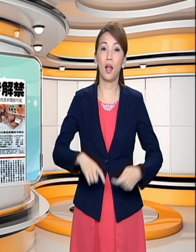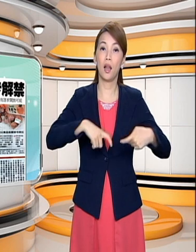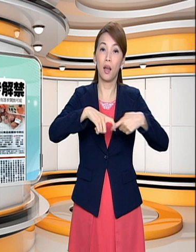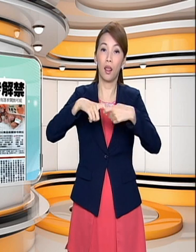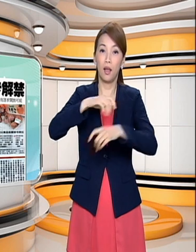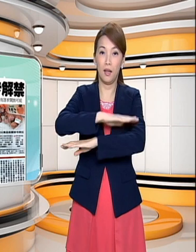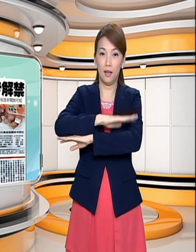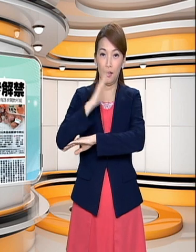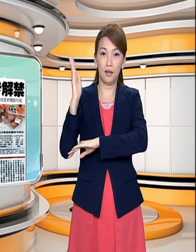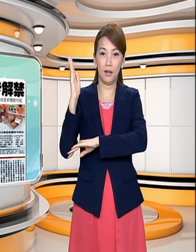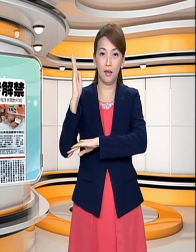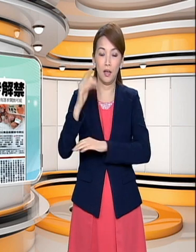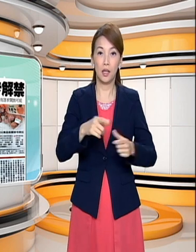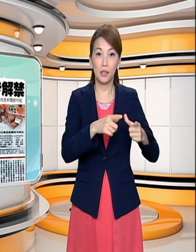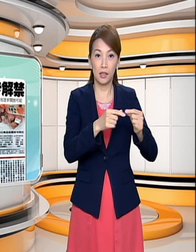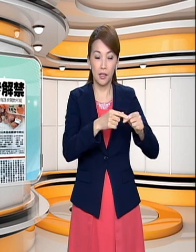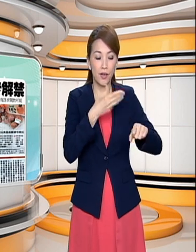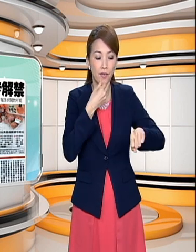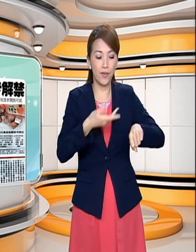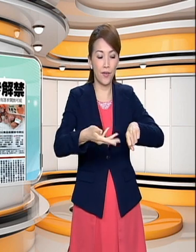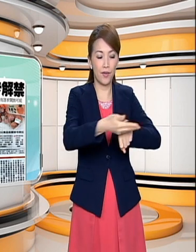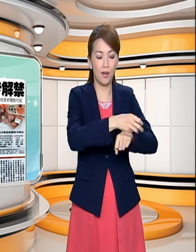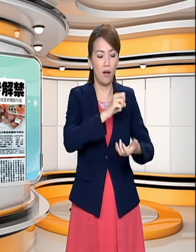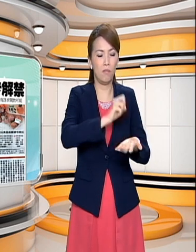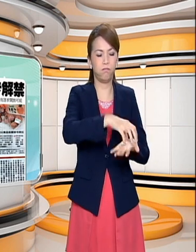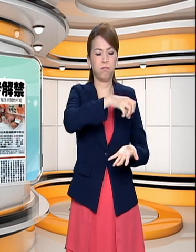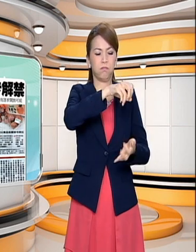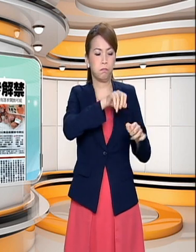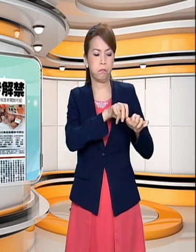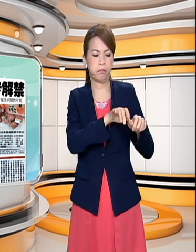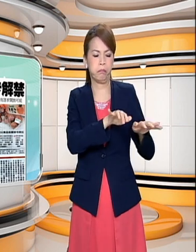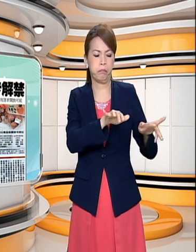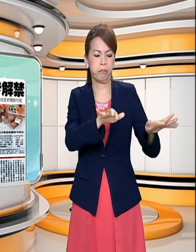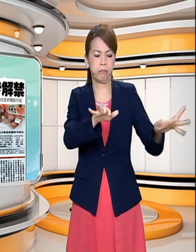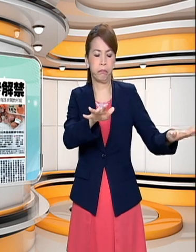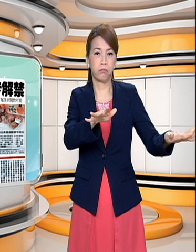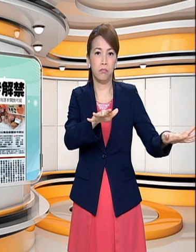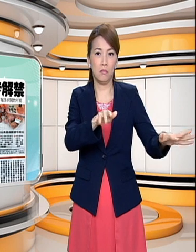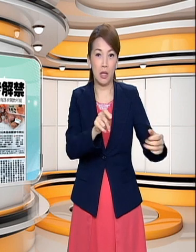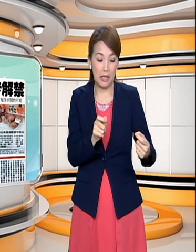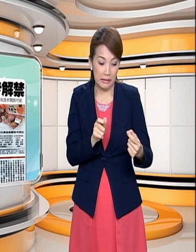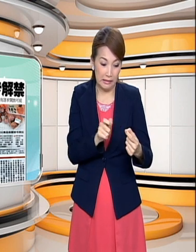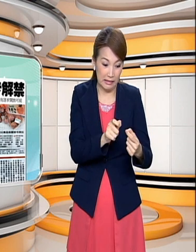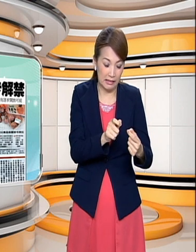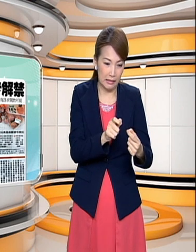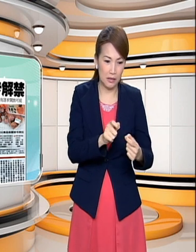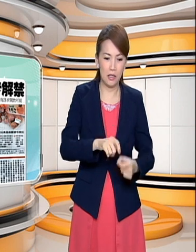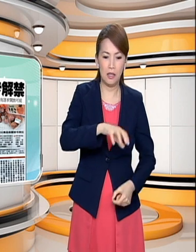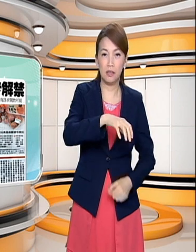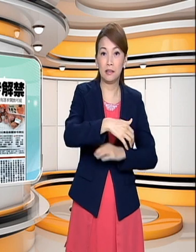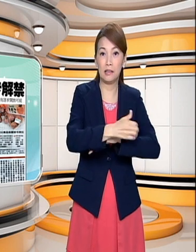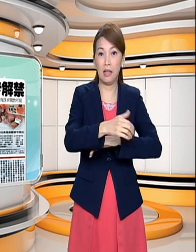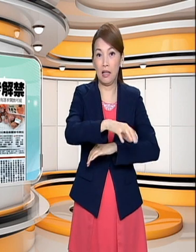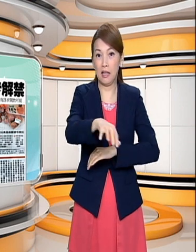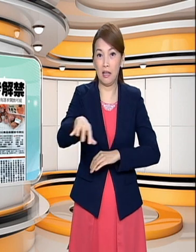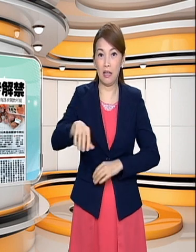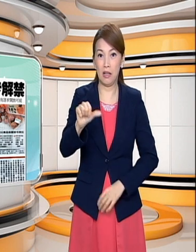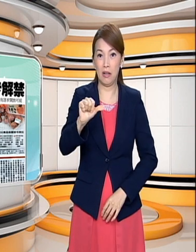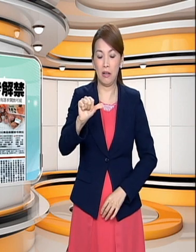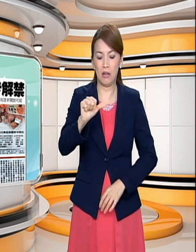报，日本福岛核灾事件发生之后，我国随即就公布禁止五个核灾县